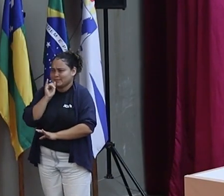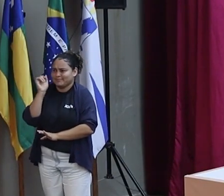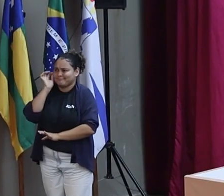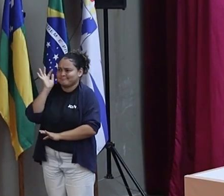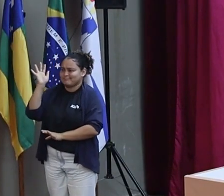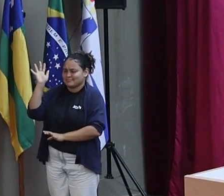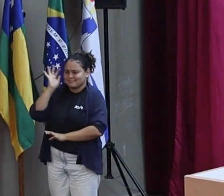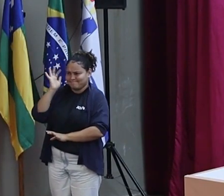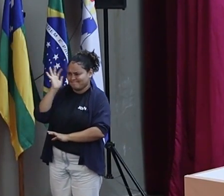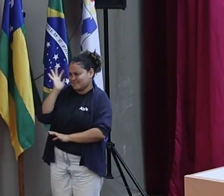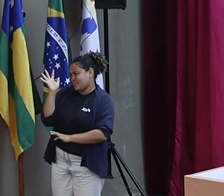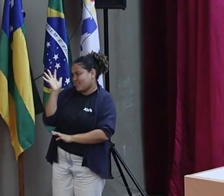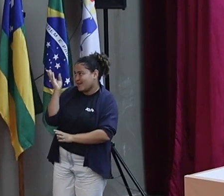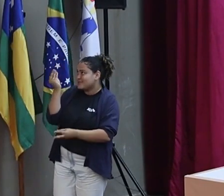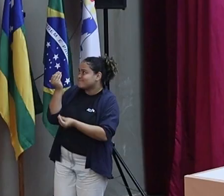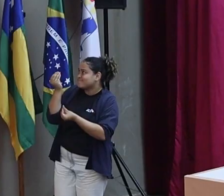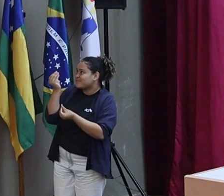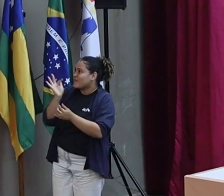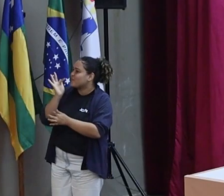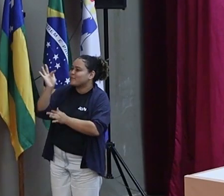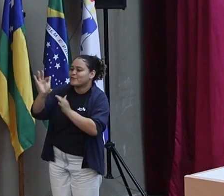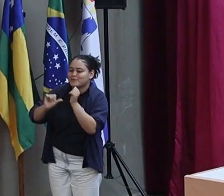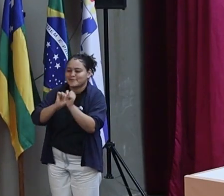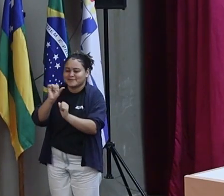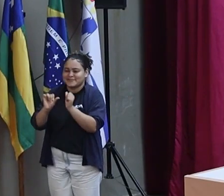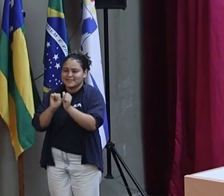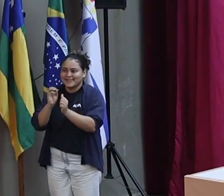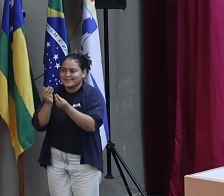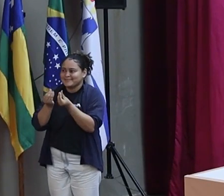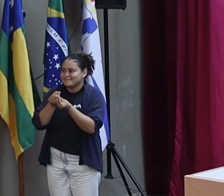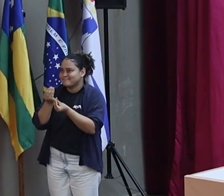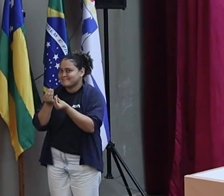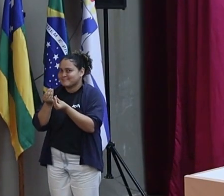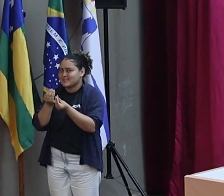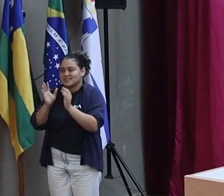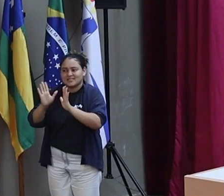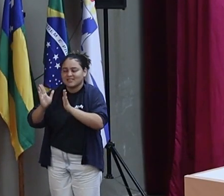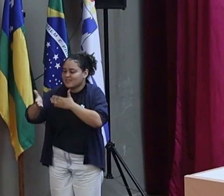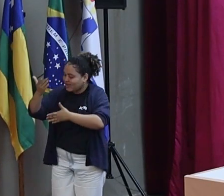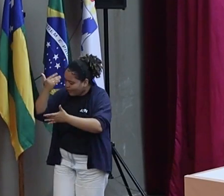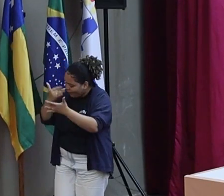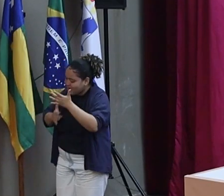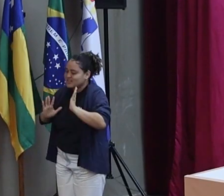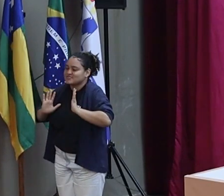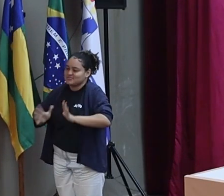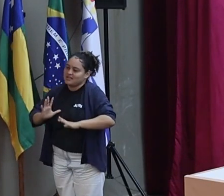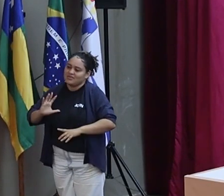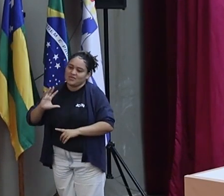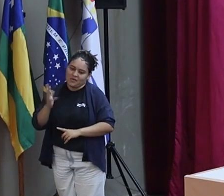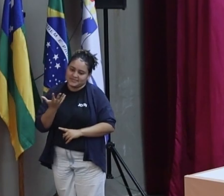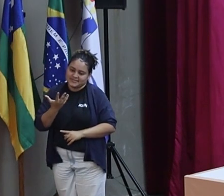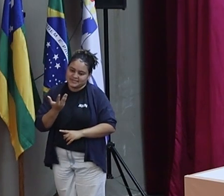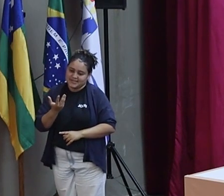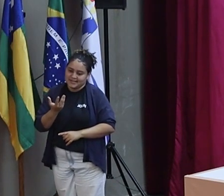imaginário, de imaginar novos mundos, esses mundos já estão agora aqui acontecendo, né? Eles já estão na